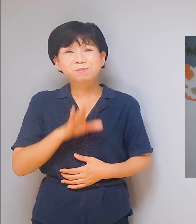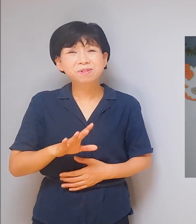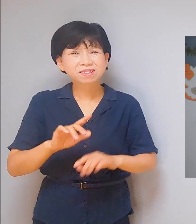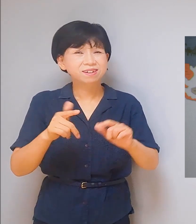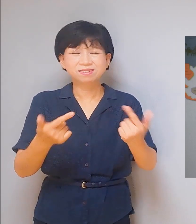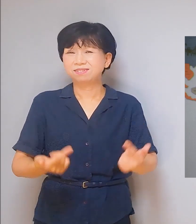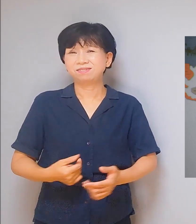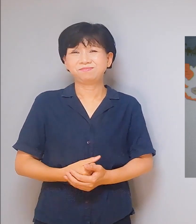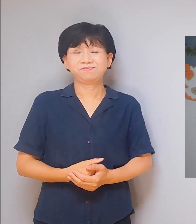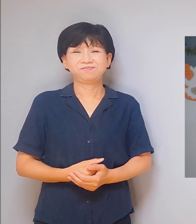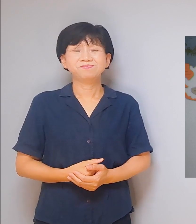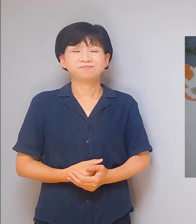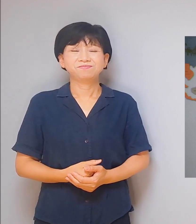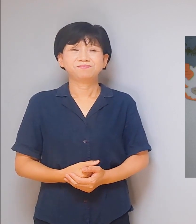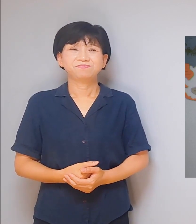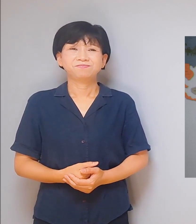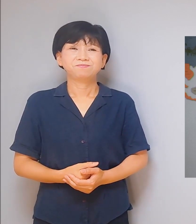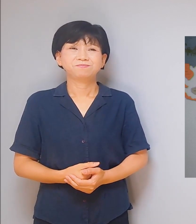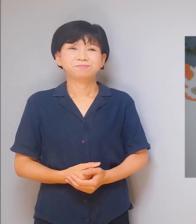아니거든요.